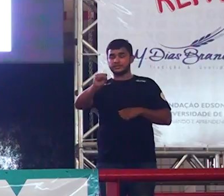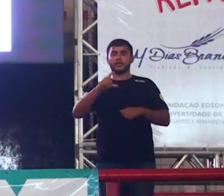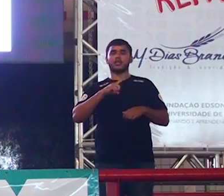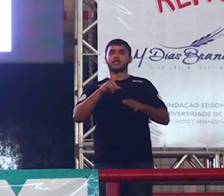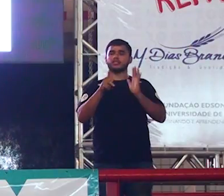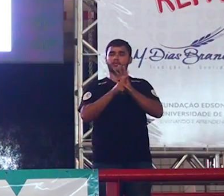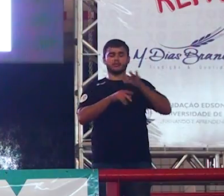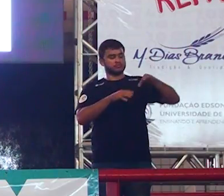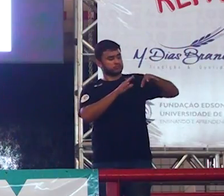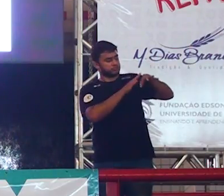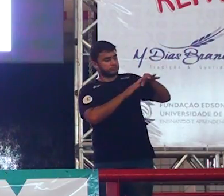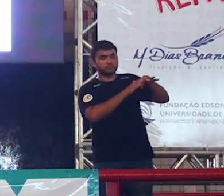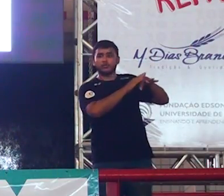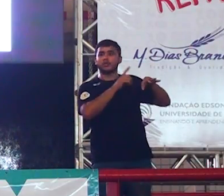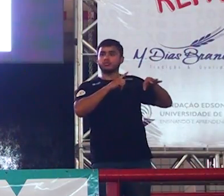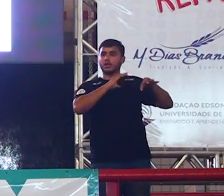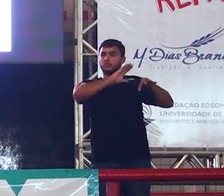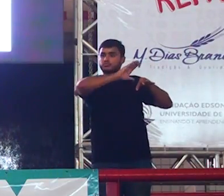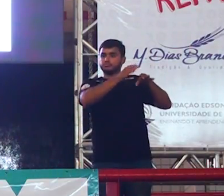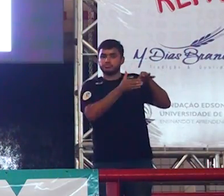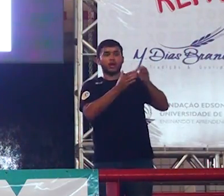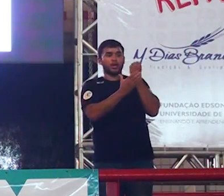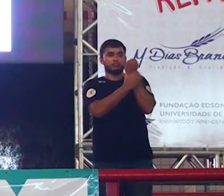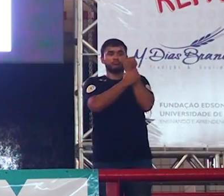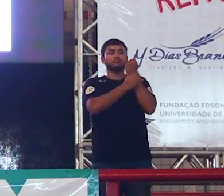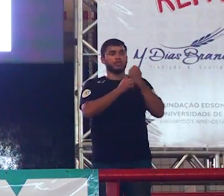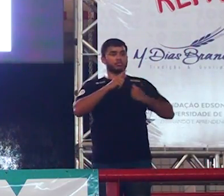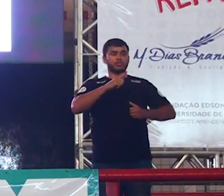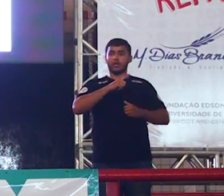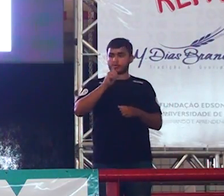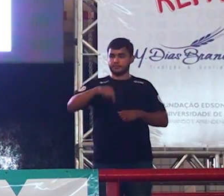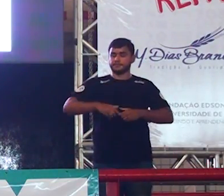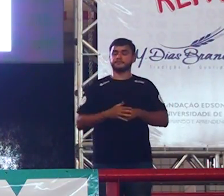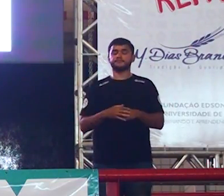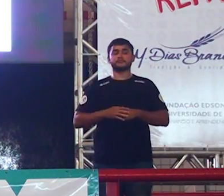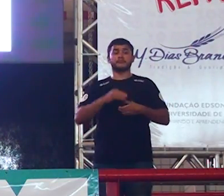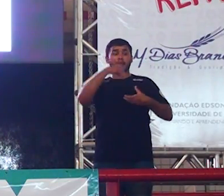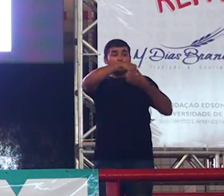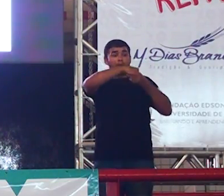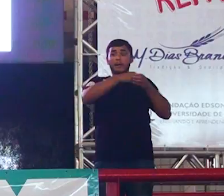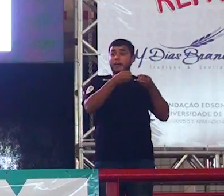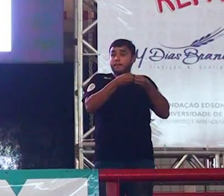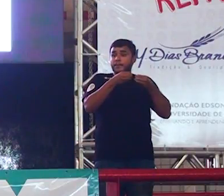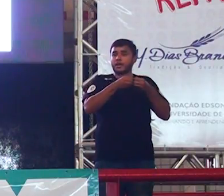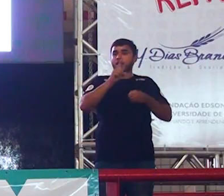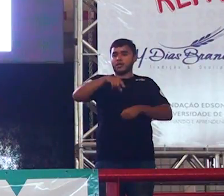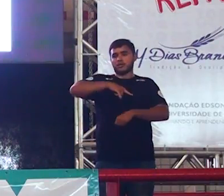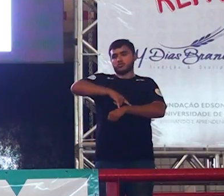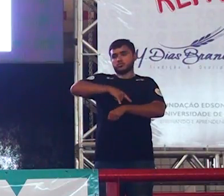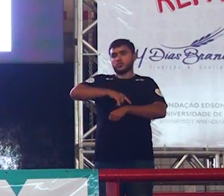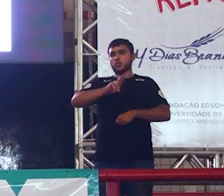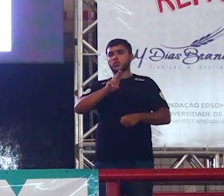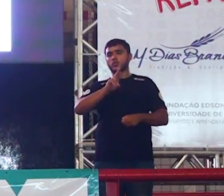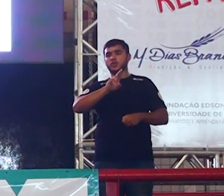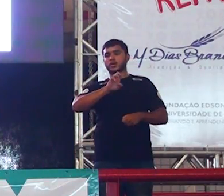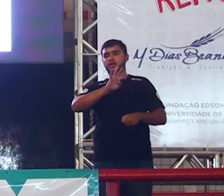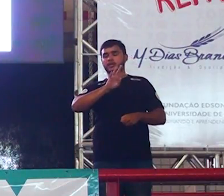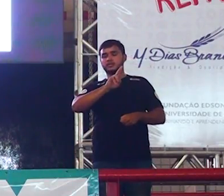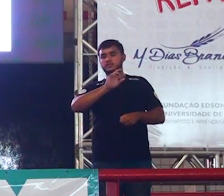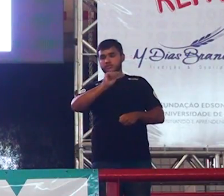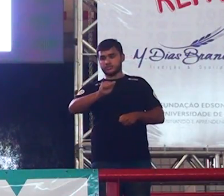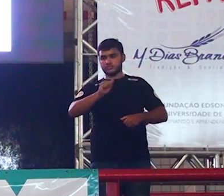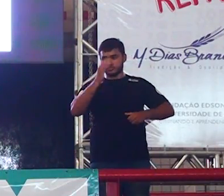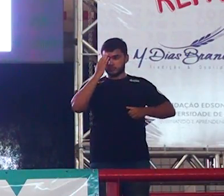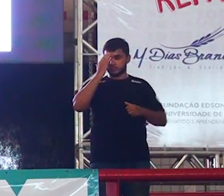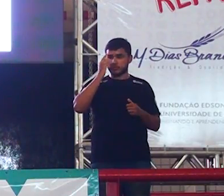ter uma membrana que vai recobri-lo, e próximo ao clitóris existe o canal da uretra. Ou seja, a